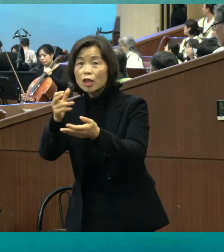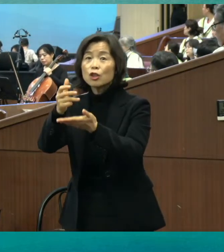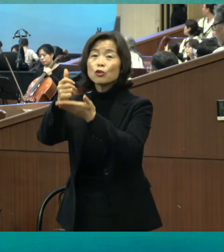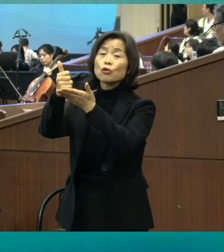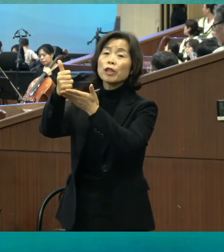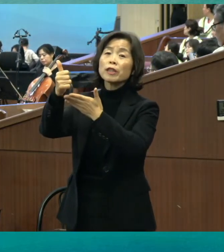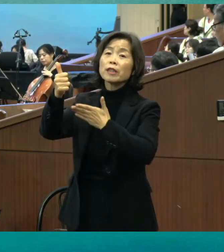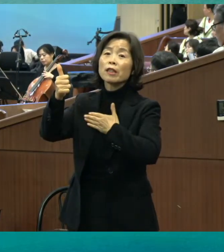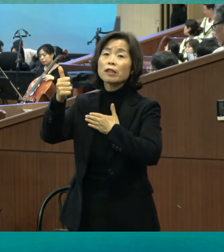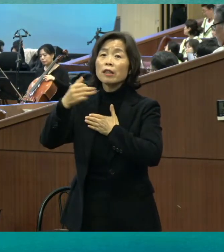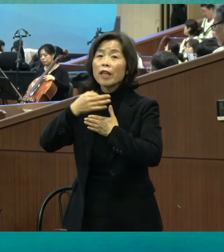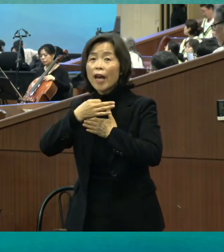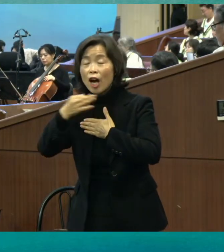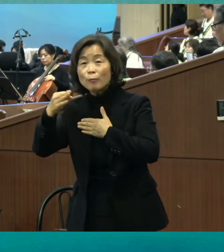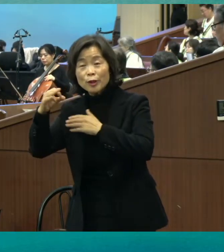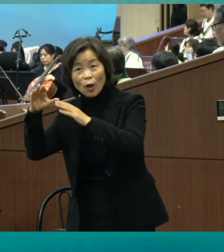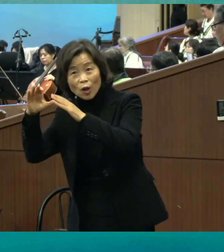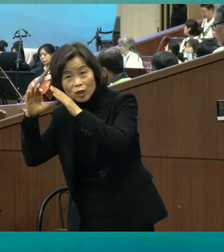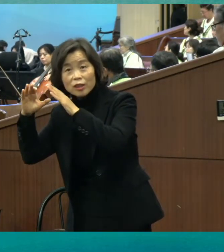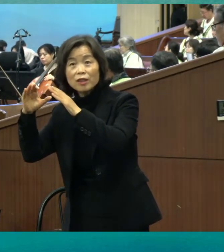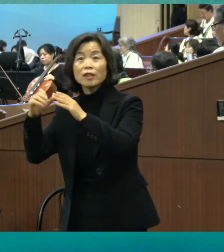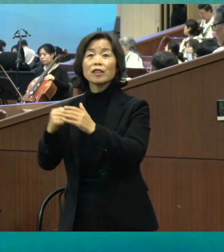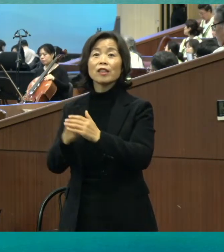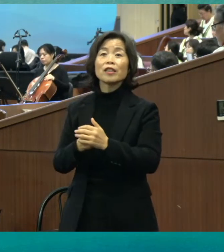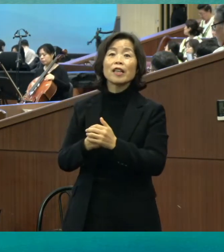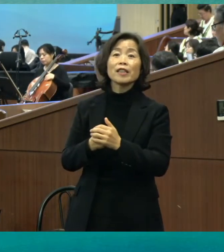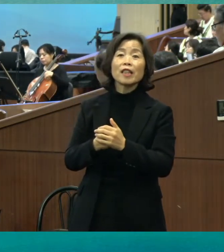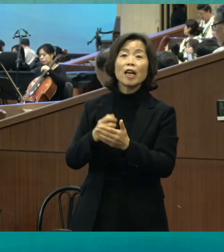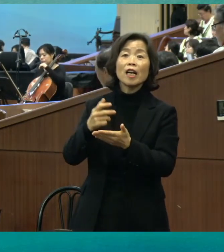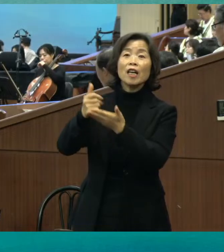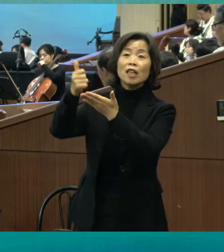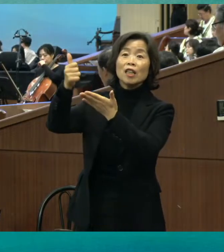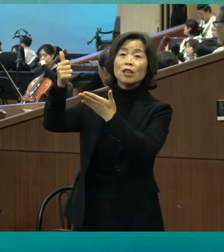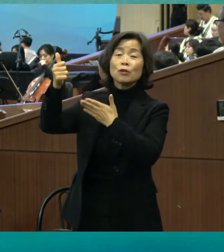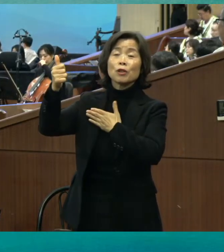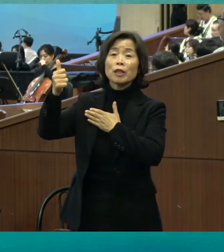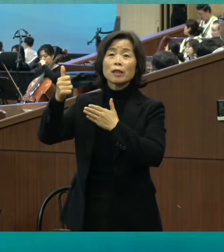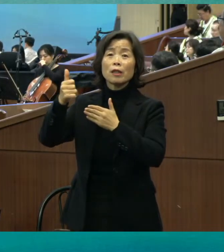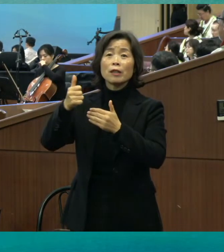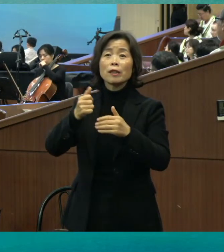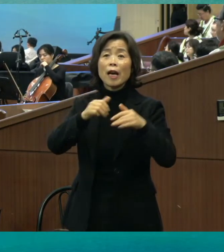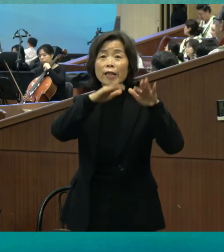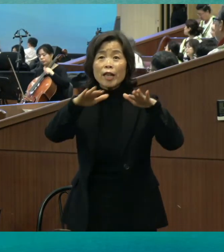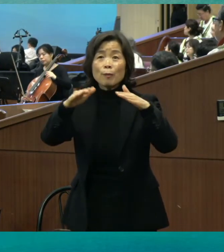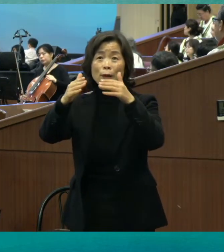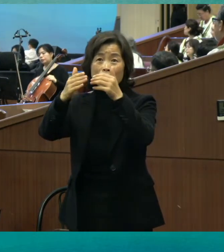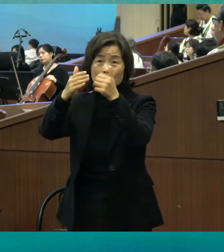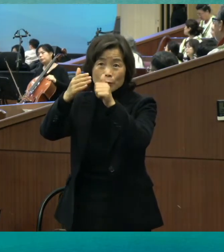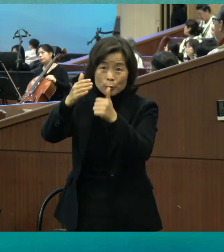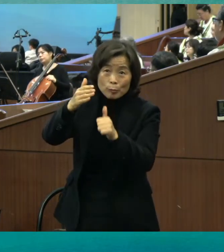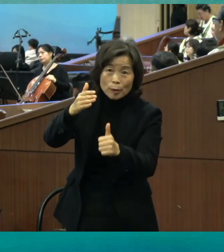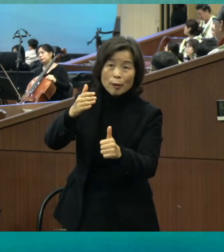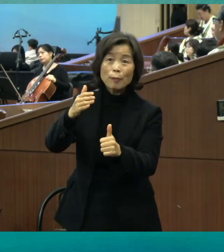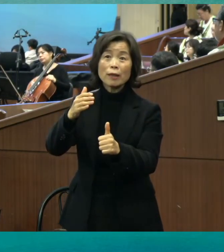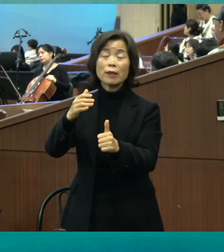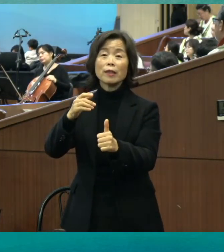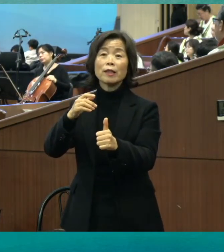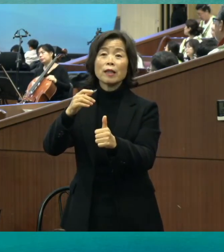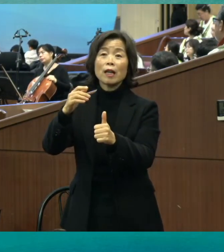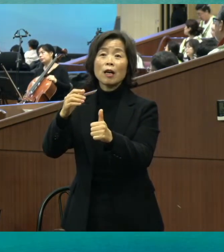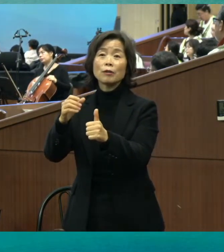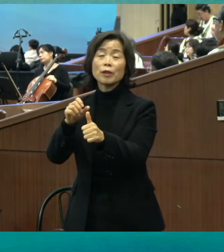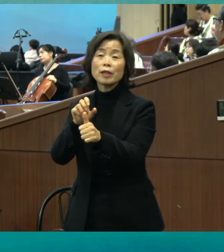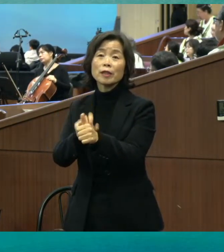부르짖었더니 주께서 내 음성을 들으셨나이다. 주께서 나를 깊은 속